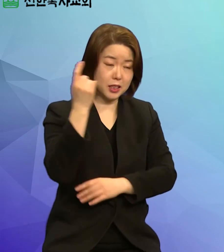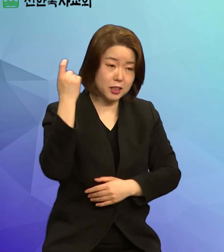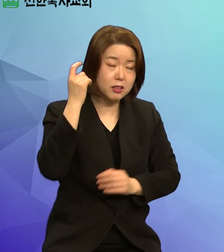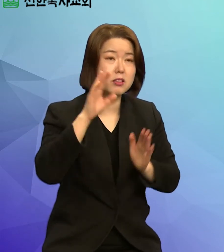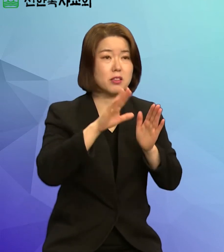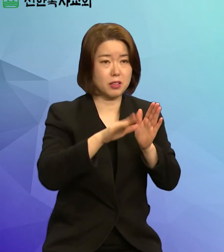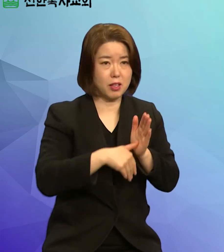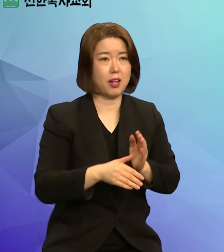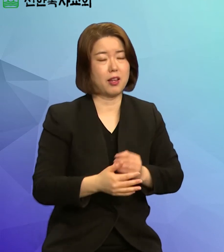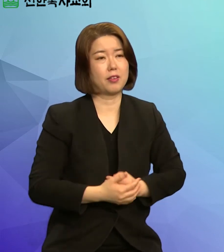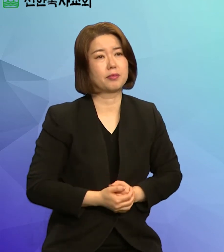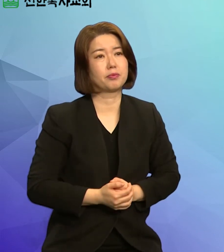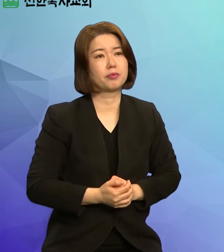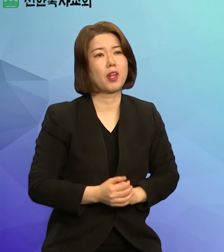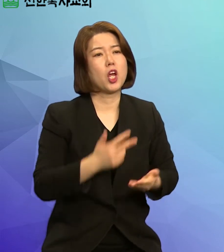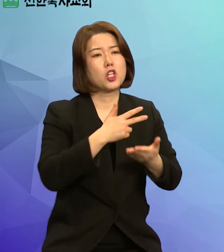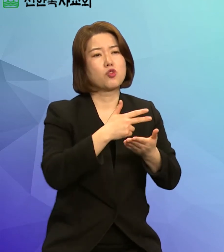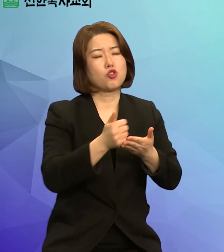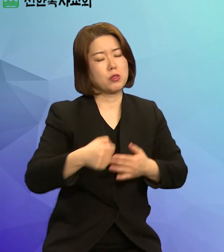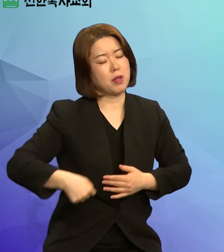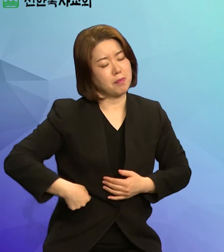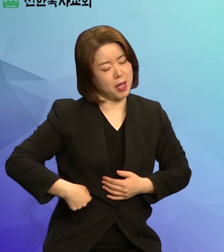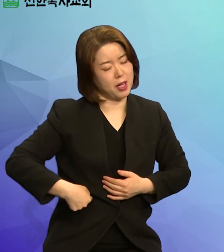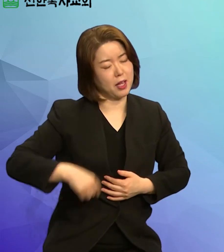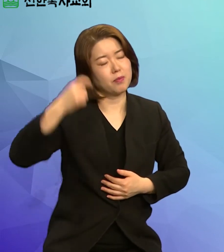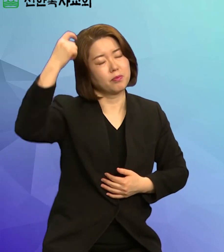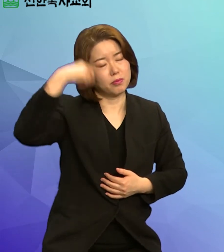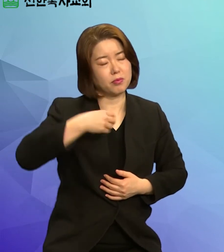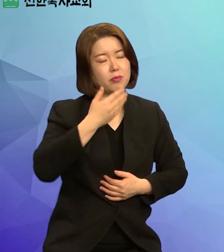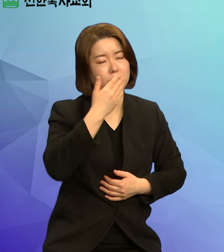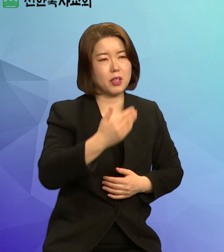때 주님의 마음이 느껴졌습니다.